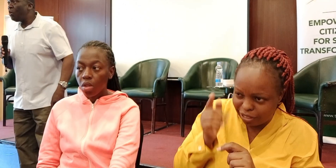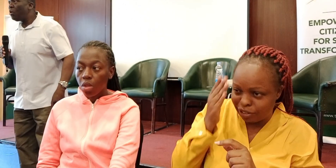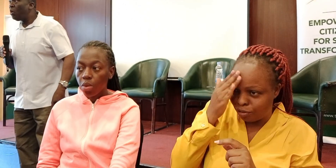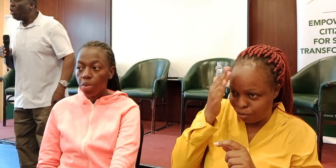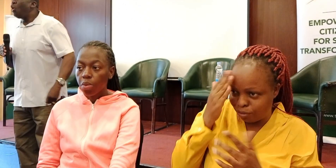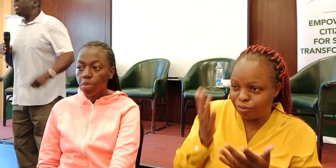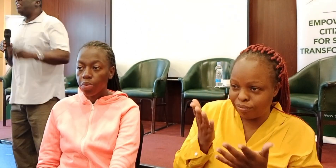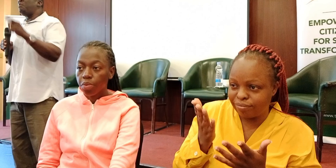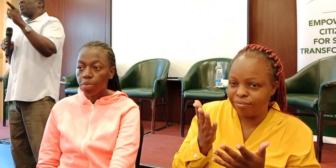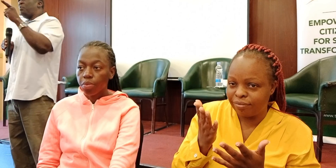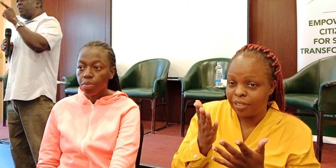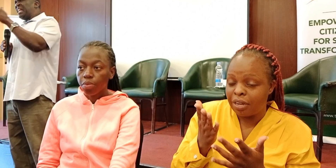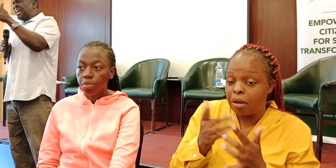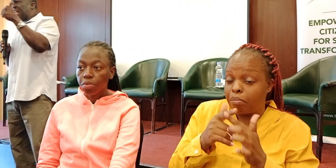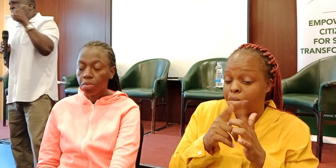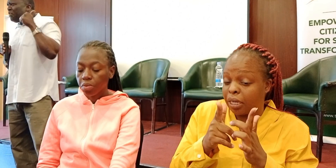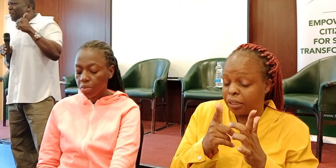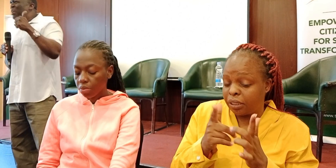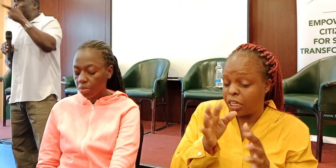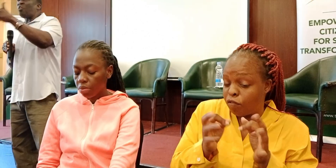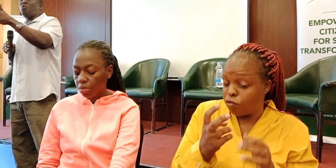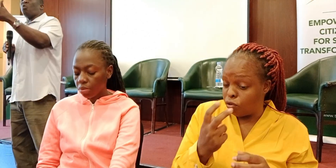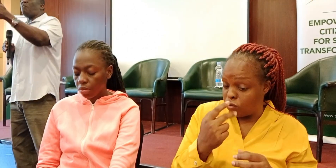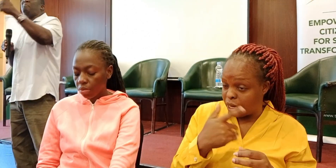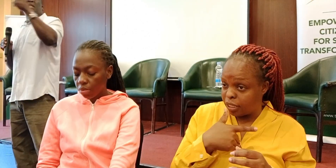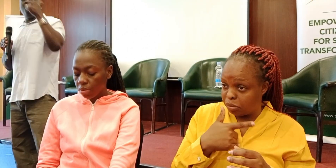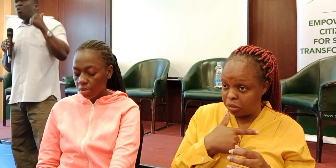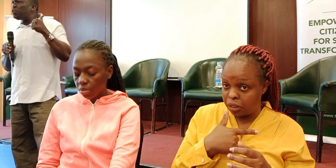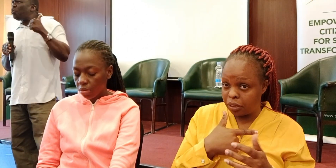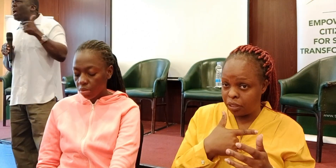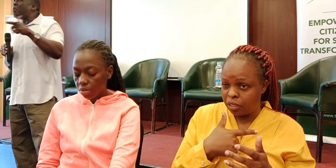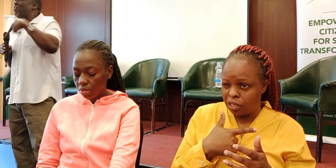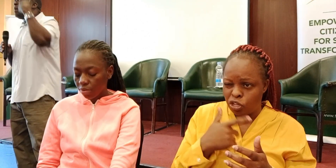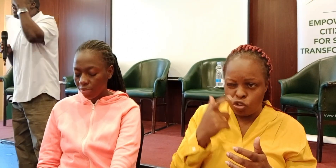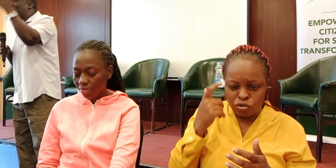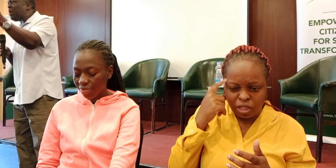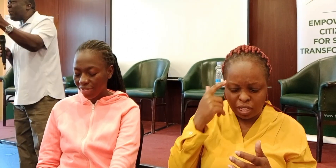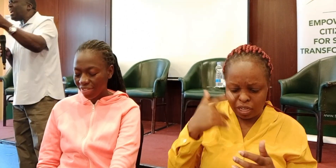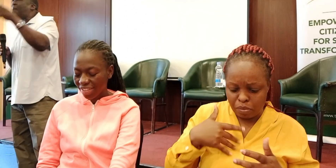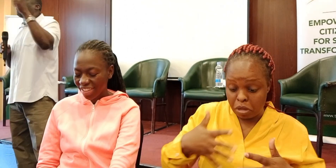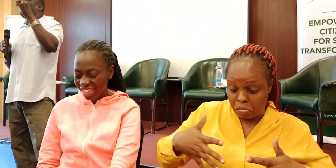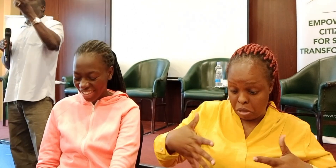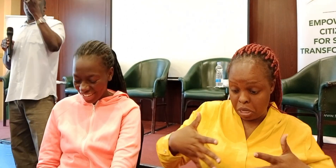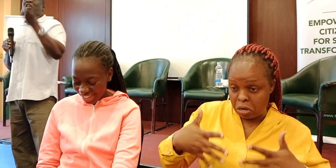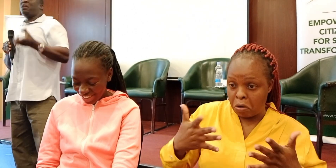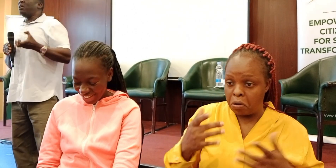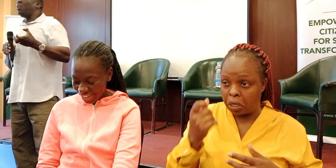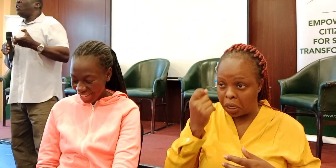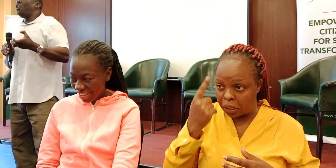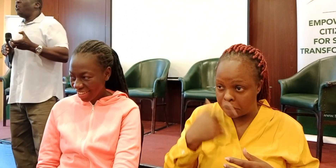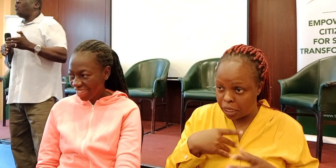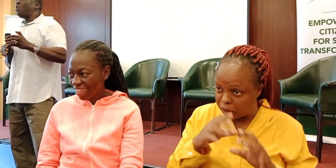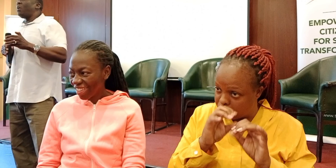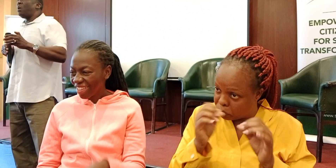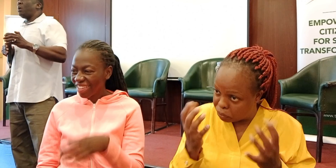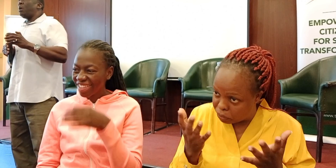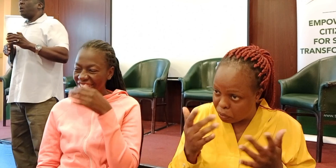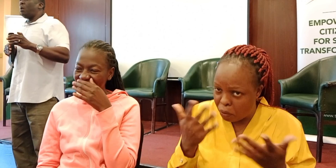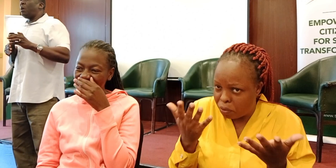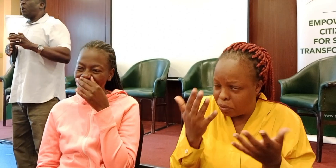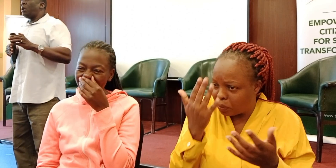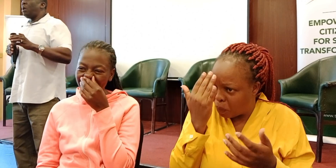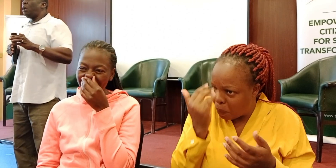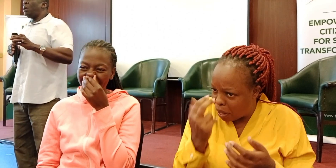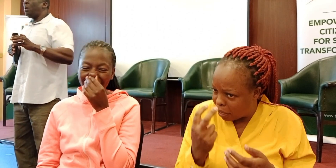Halo. Hivi mkiniangalia hivi, mwaniangalia kwa vile mimi ni bonzo ama kwa vile hamnielewi ama kwa vile